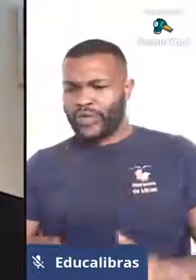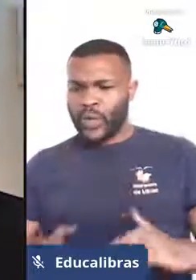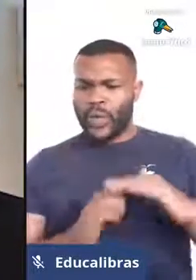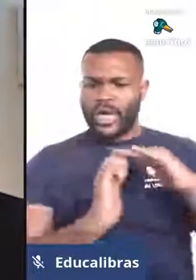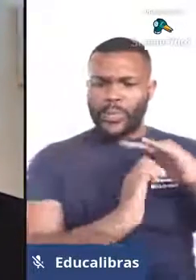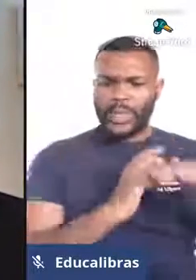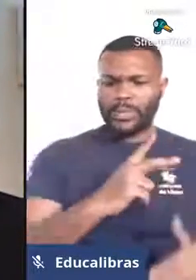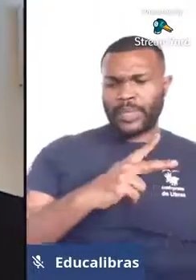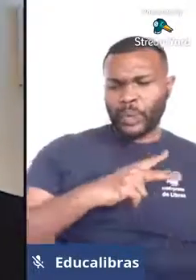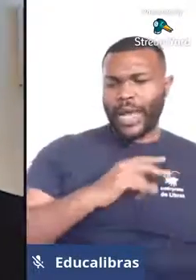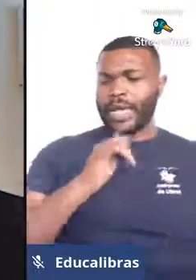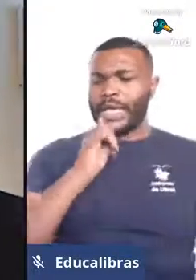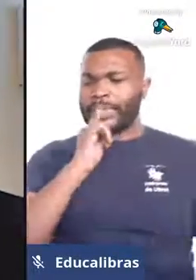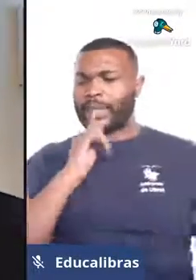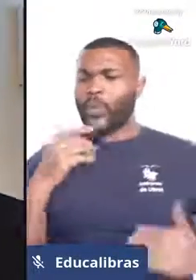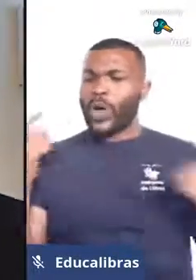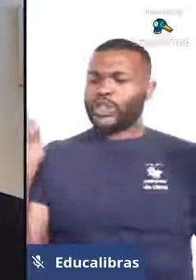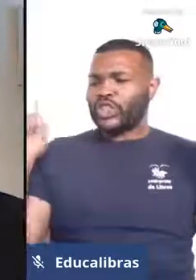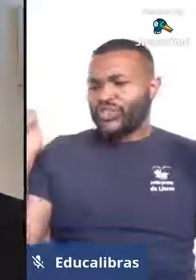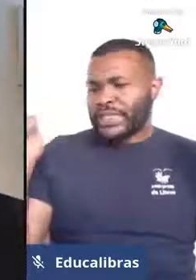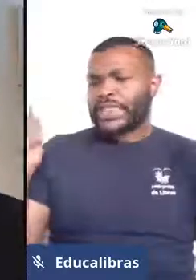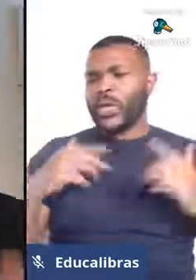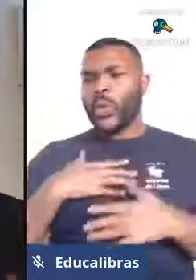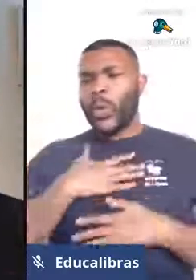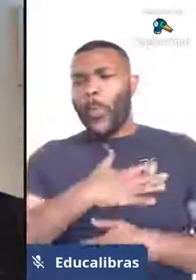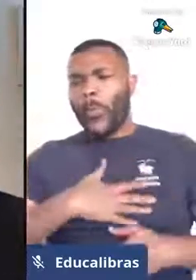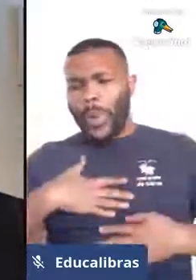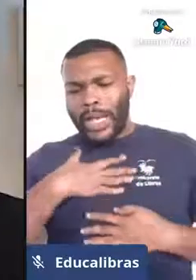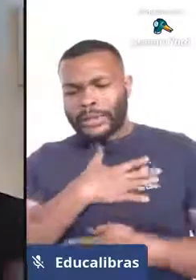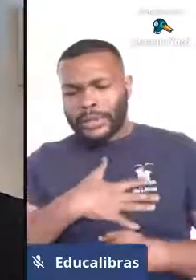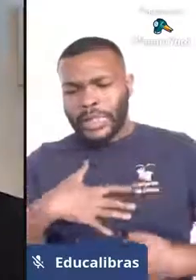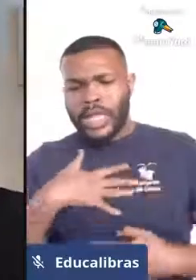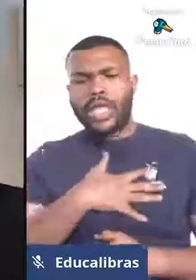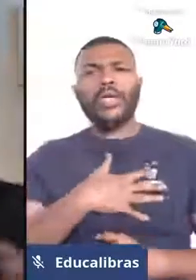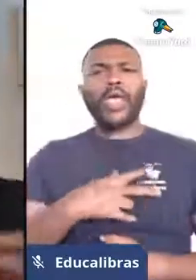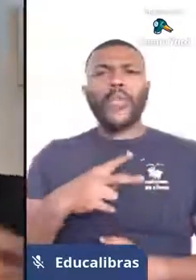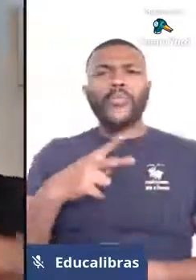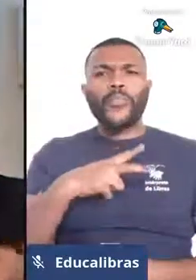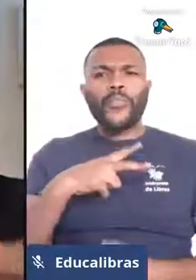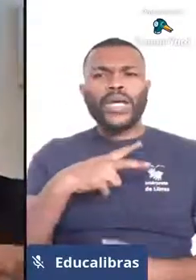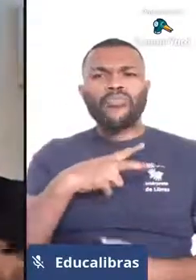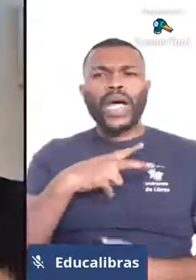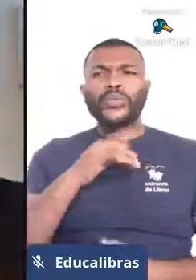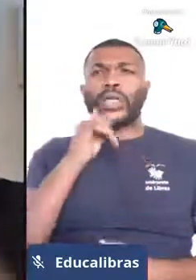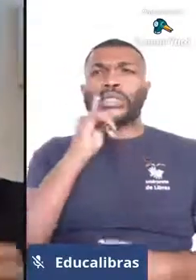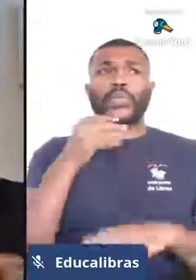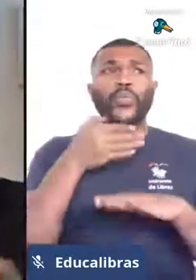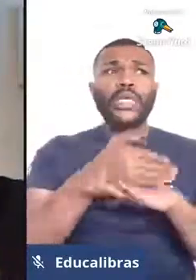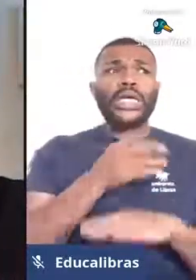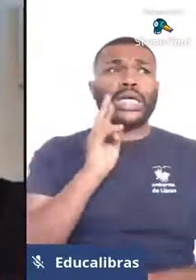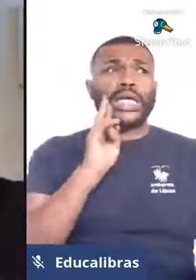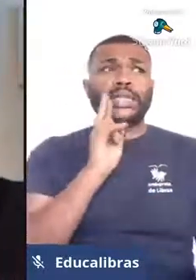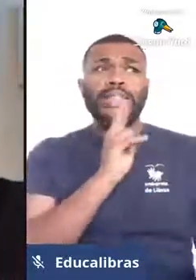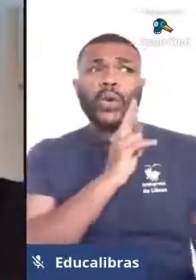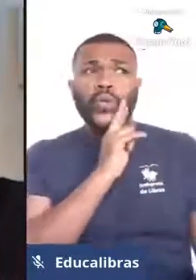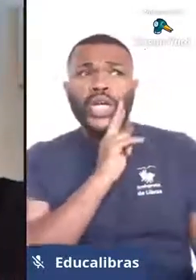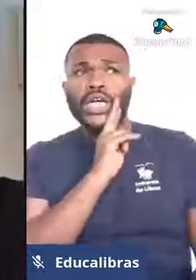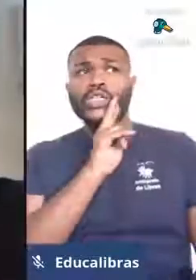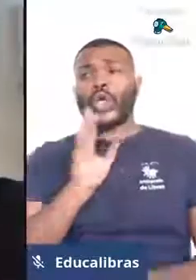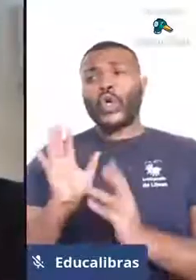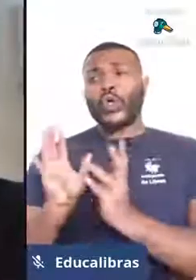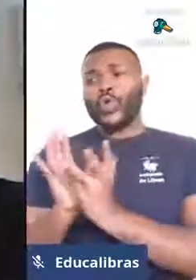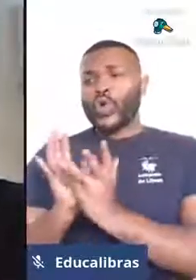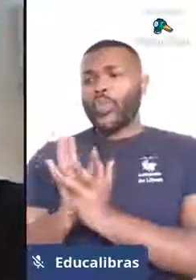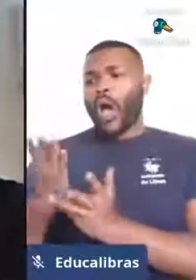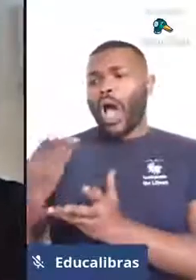nosso prazer é muito privado, aqui nas nossas casas, num restaurante que você vai com um grupo de amigos, no